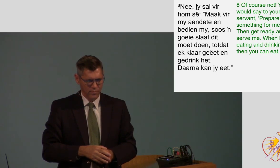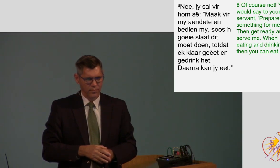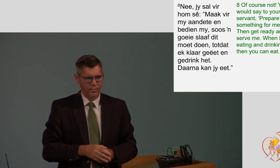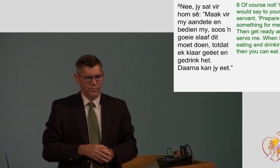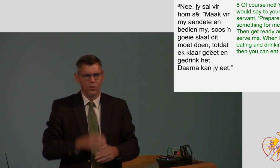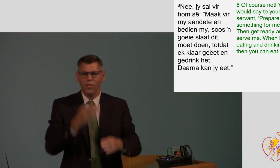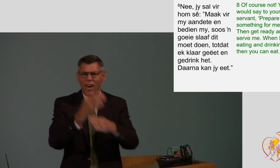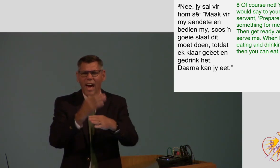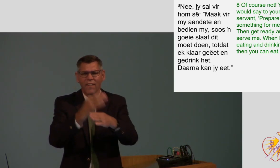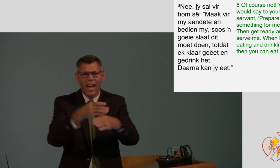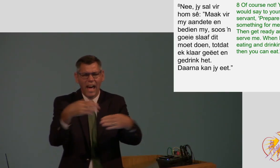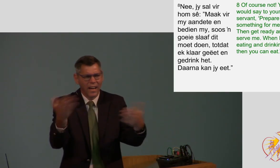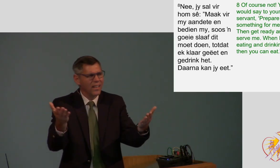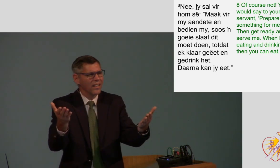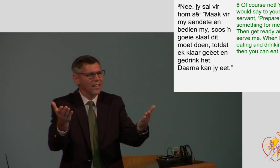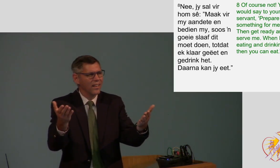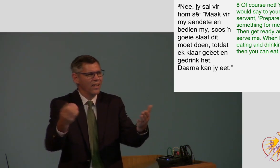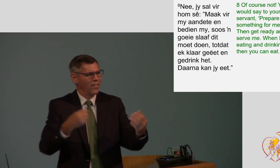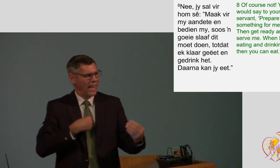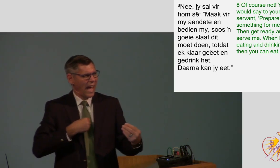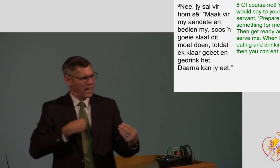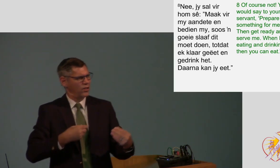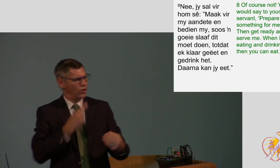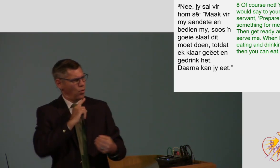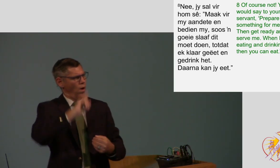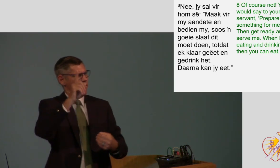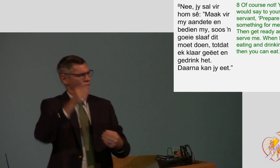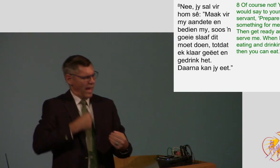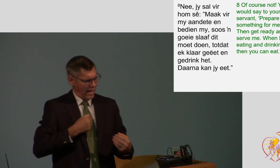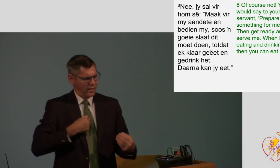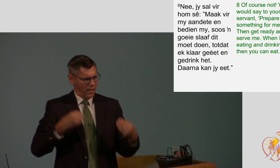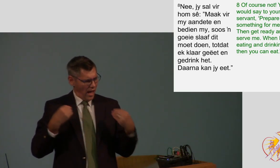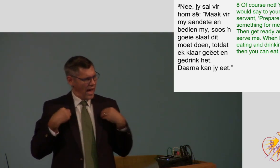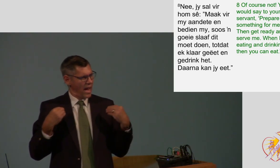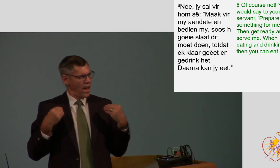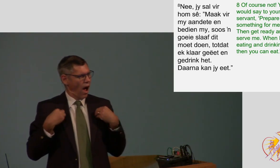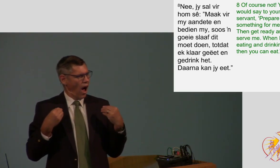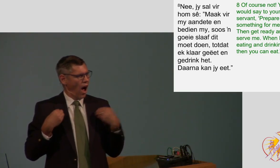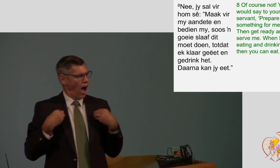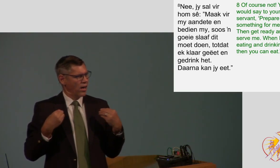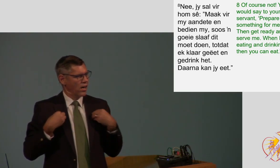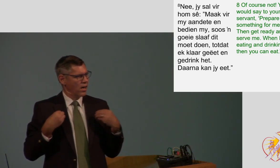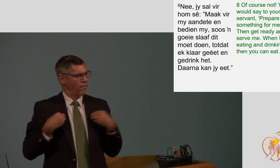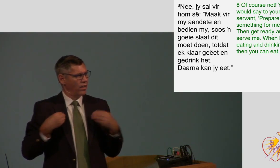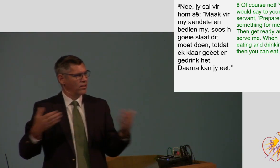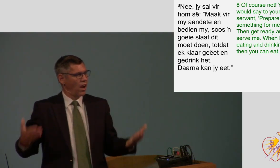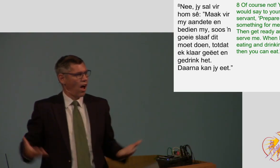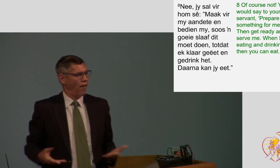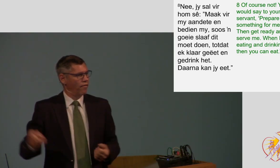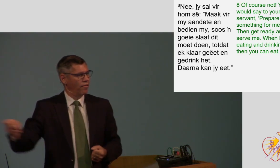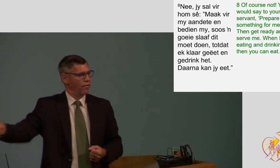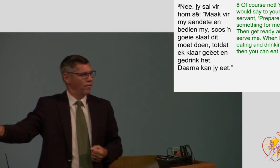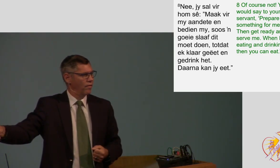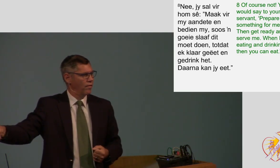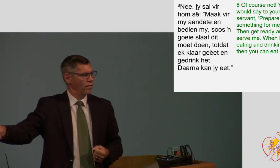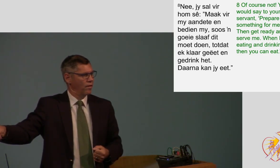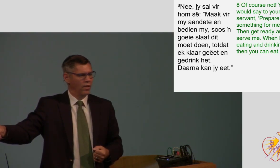So werk, want ek is die hoof, ek is die eienaar van slaaf. En